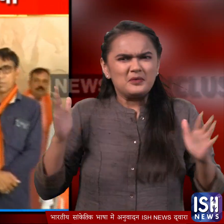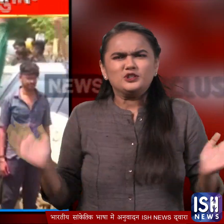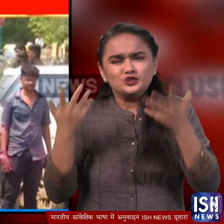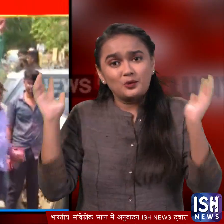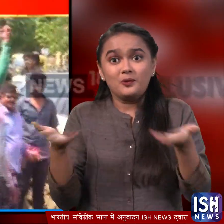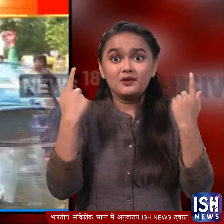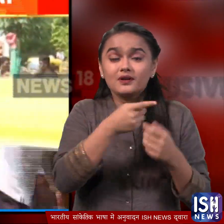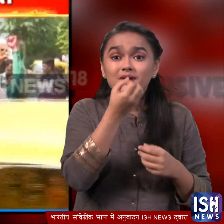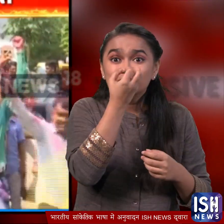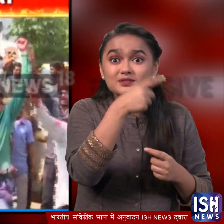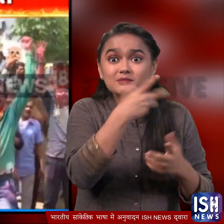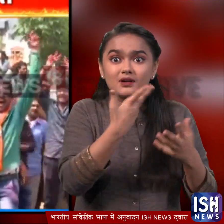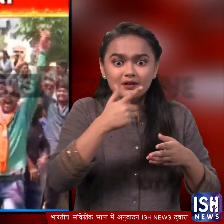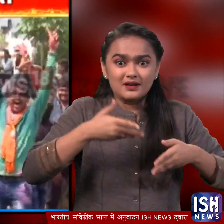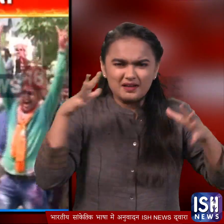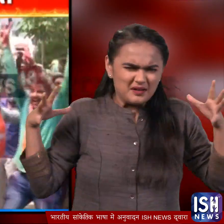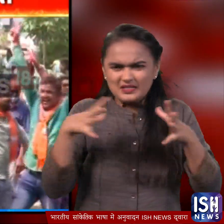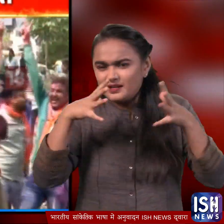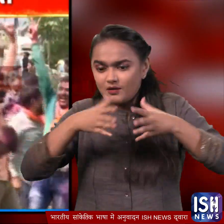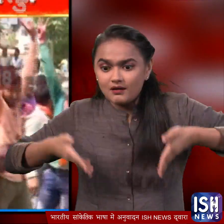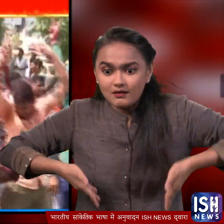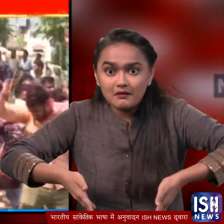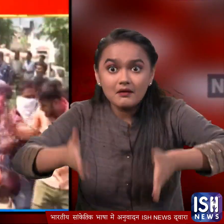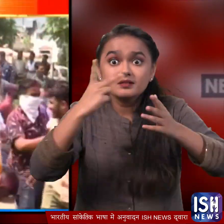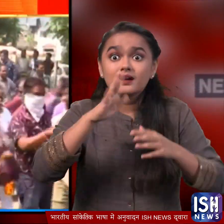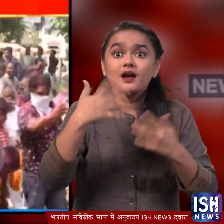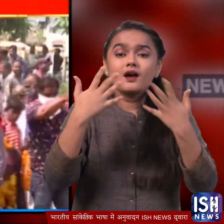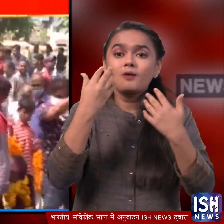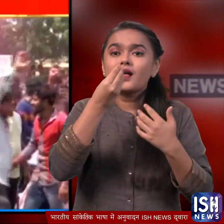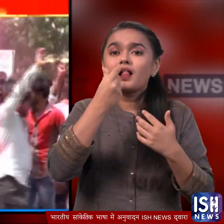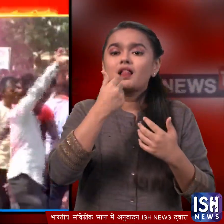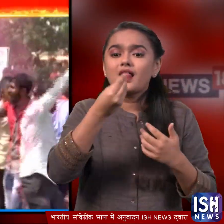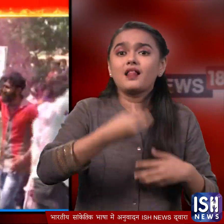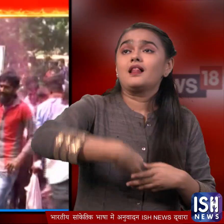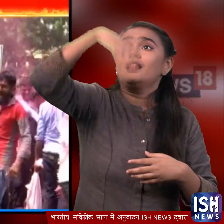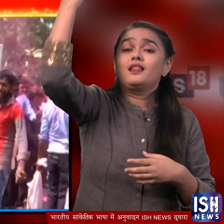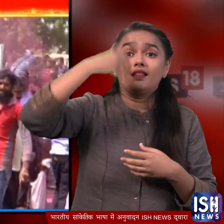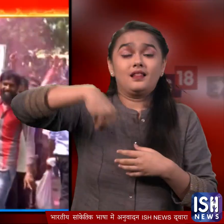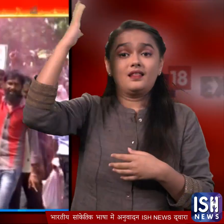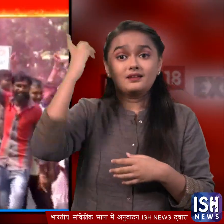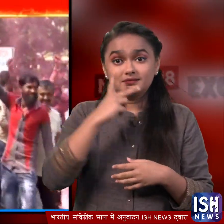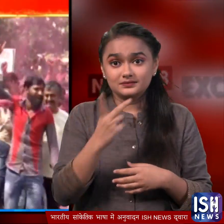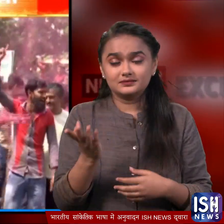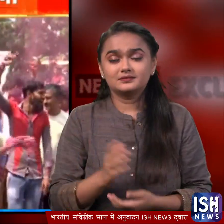जश्न मनाया गया। बीजेपी कार्यकर्ताओं की भीड़ सड़कों पर दिखी और हवा में गुलाल उड़ता हुआ दिखा।